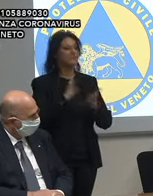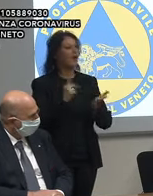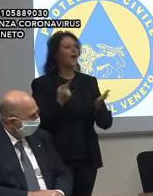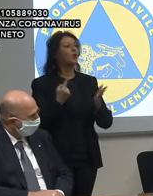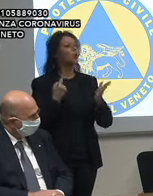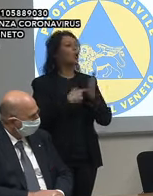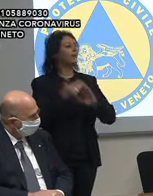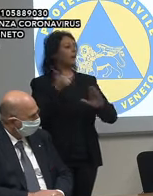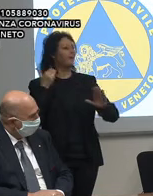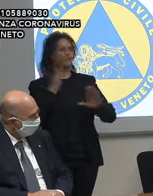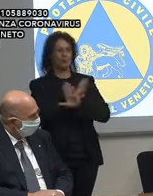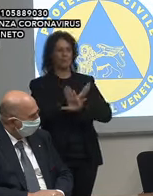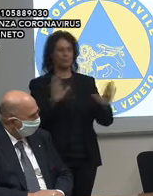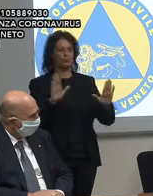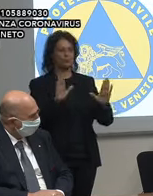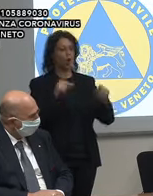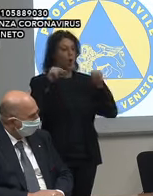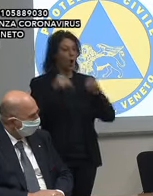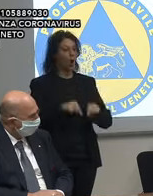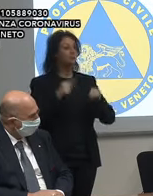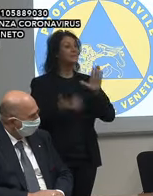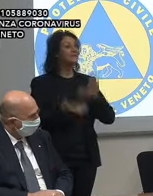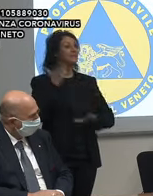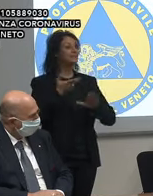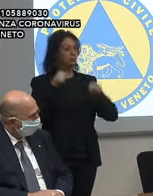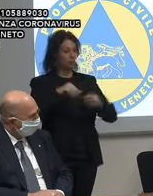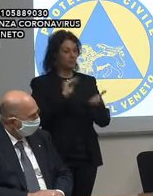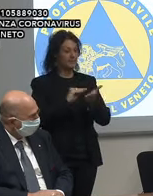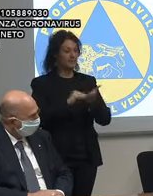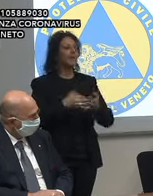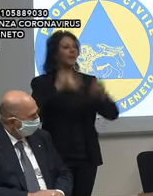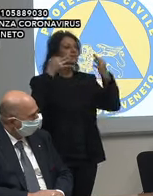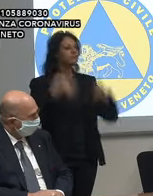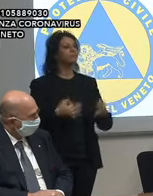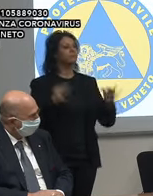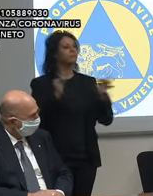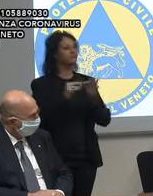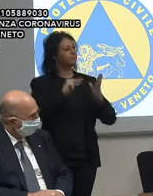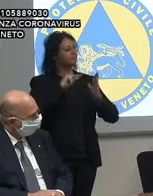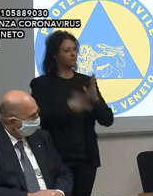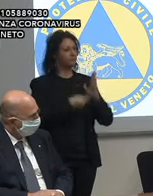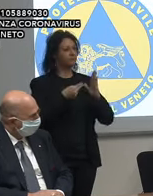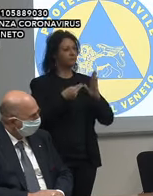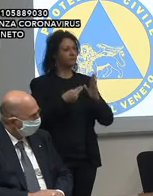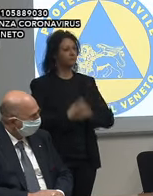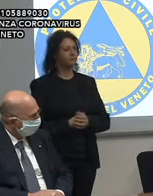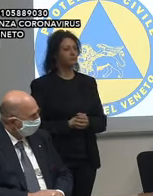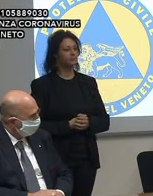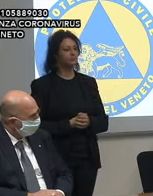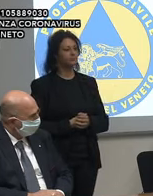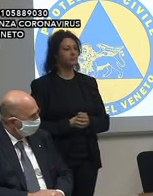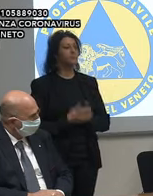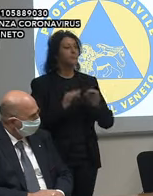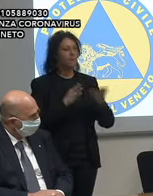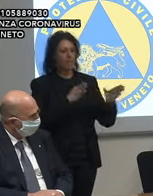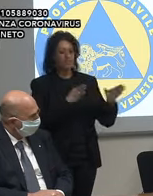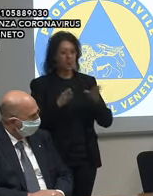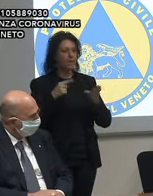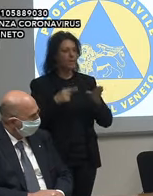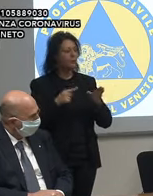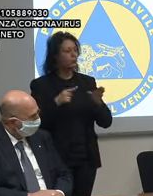istituzioni prendono la decisione definitiva. Ma avviene anche in un momento particolare, in un